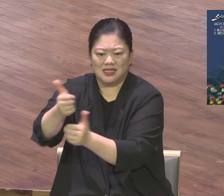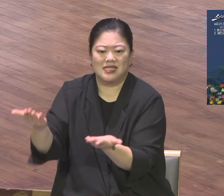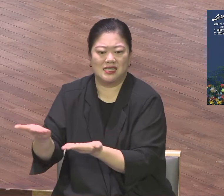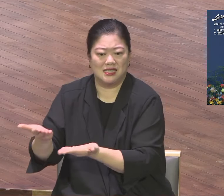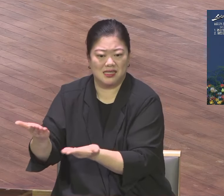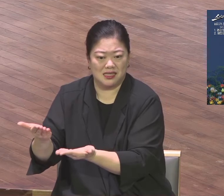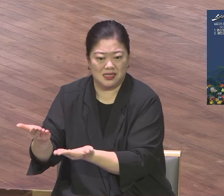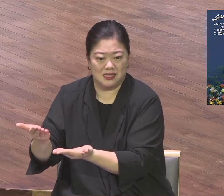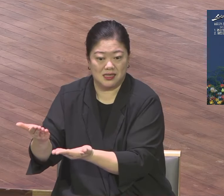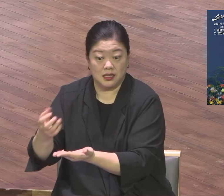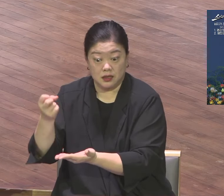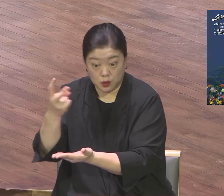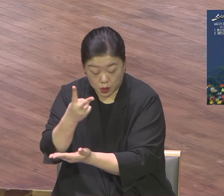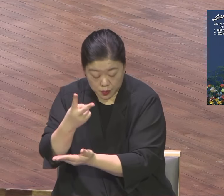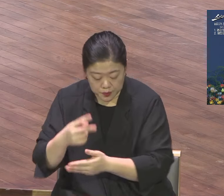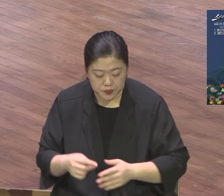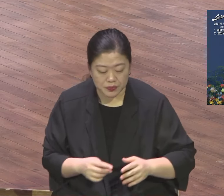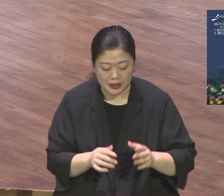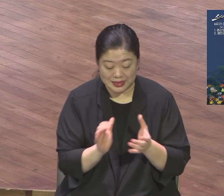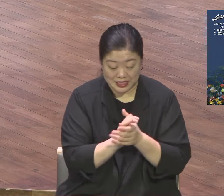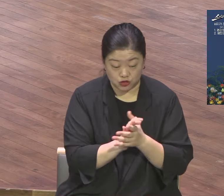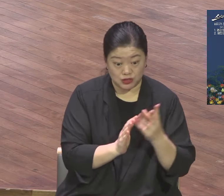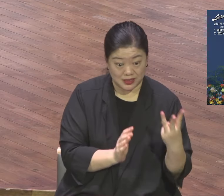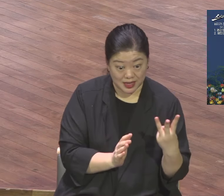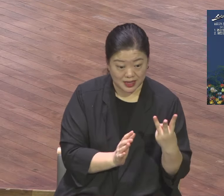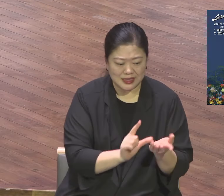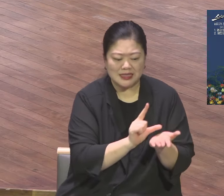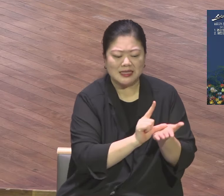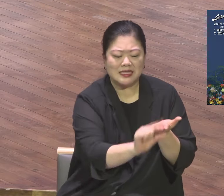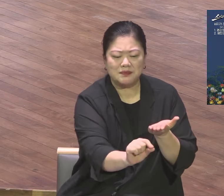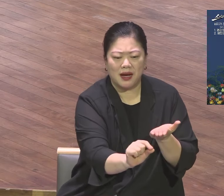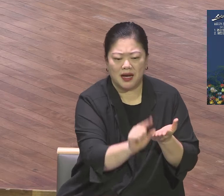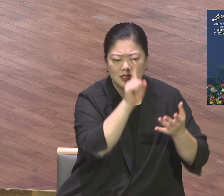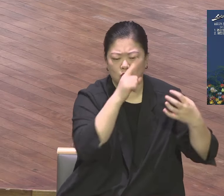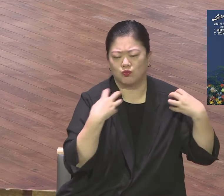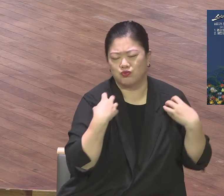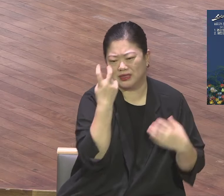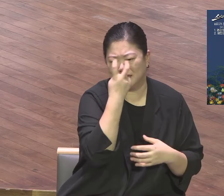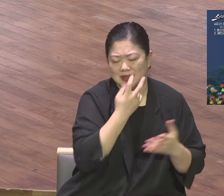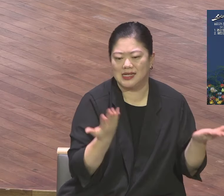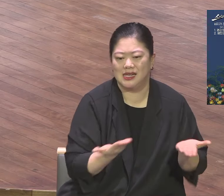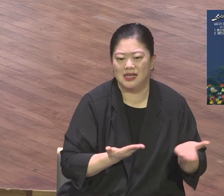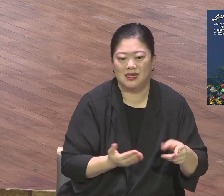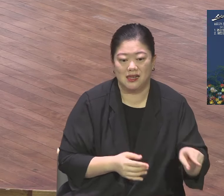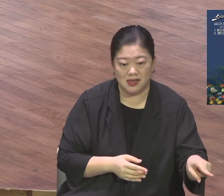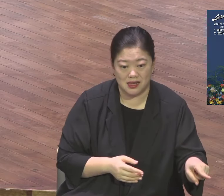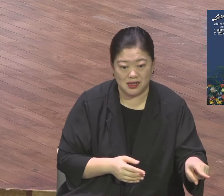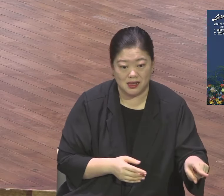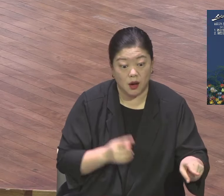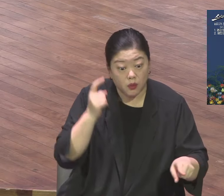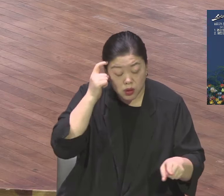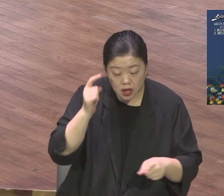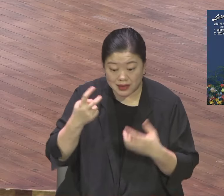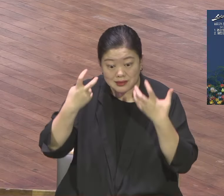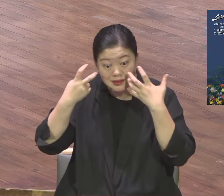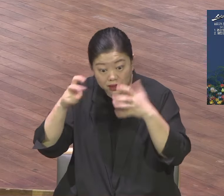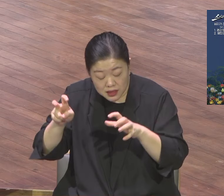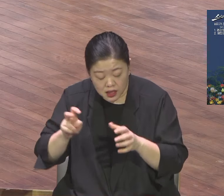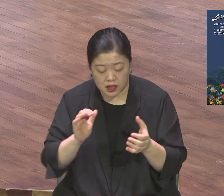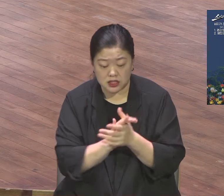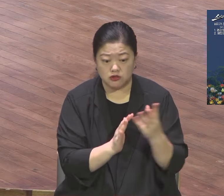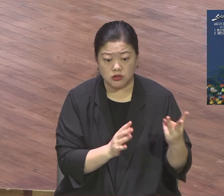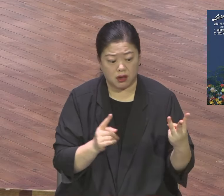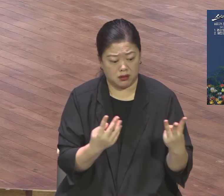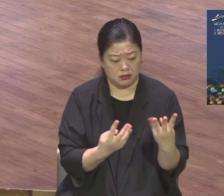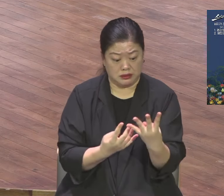지방에서 다스리는 일을 했어요. 워낙 하나님을 잘 믿으니까 일을 하는데도 워낙 탁월하고 똑똑하고 확실하게 일을